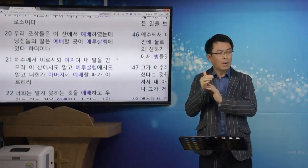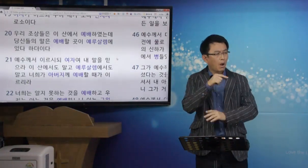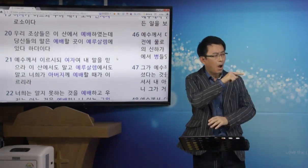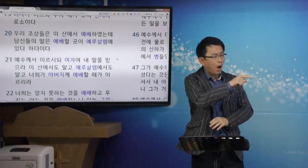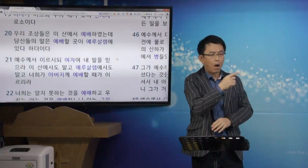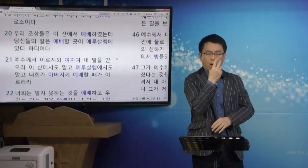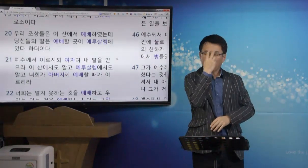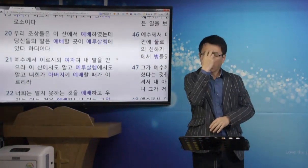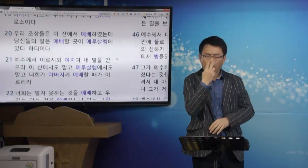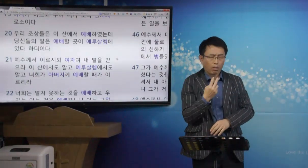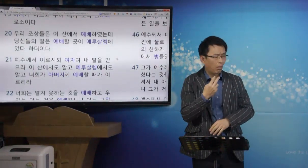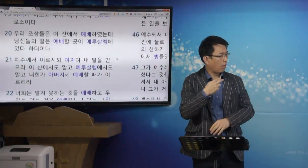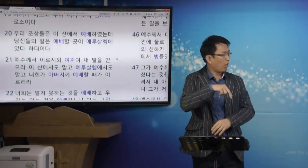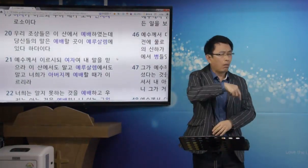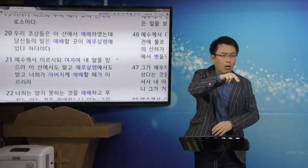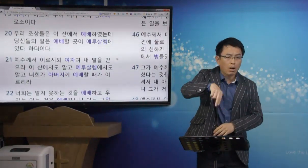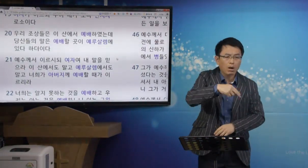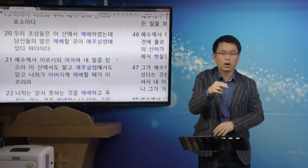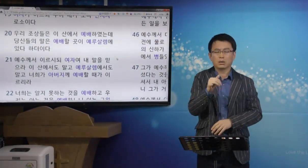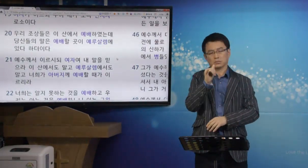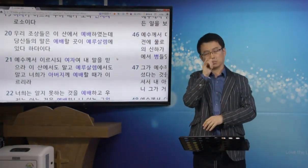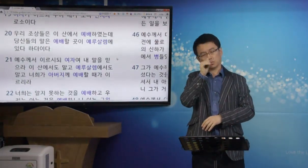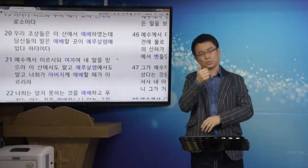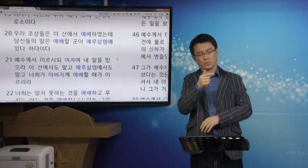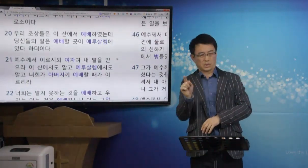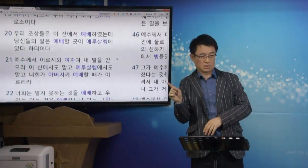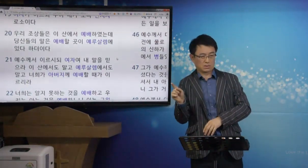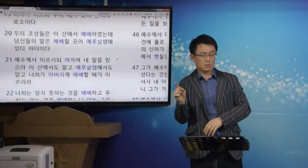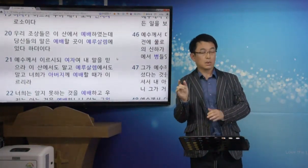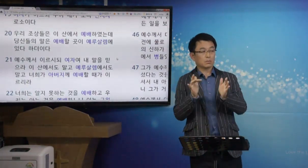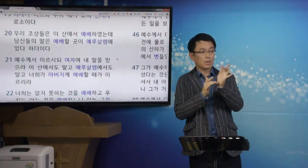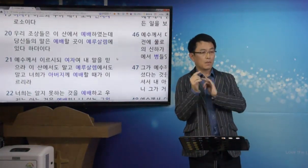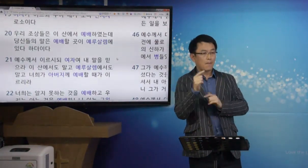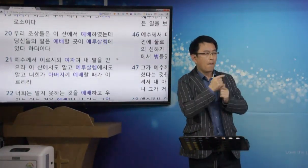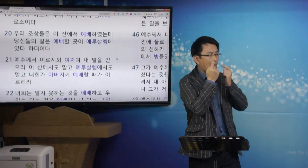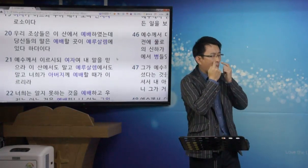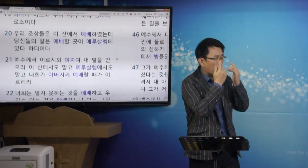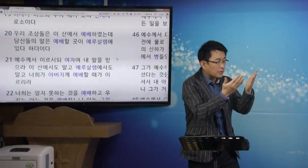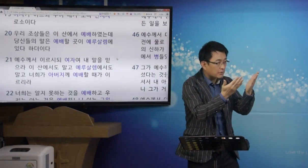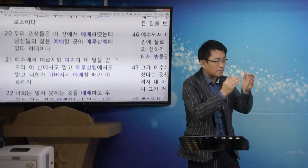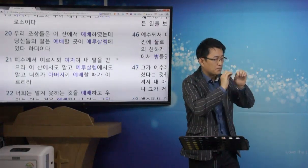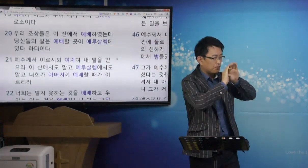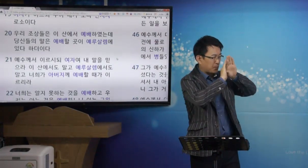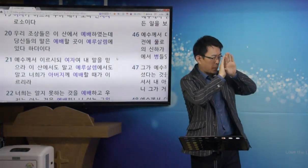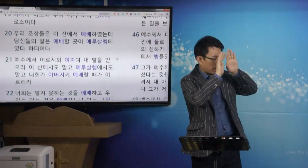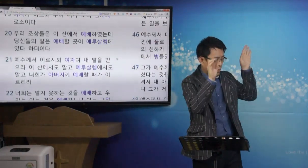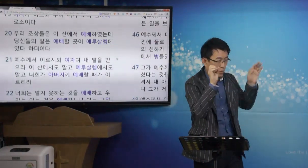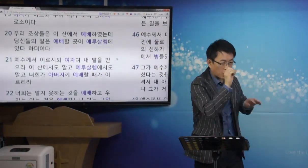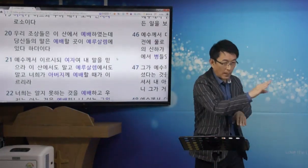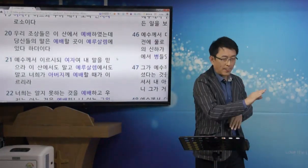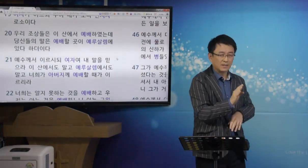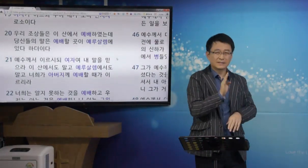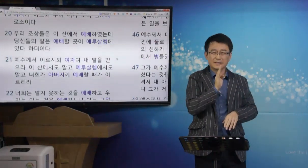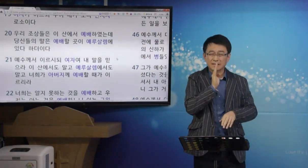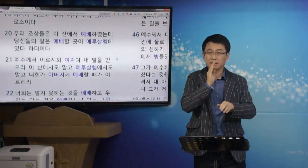살아왔던 여인이고 예수님이 그 여인이 예배드릴 곳을 알지 못하고 있는 그런